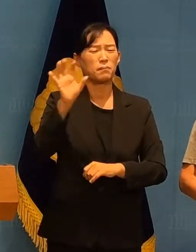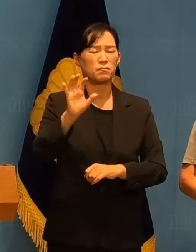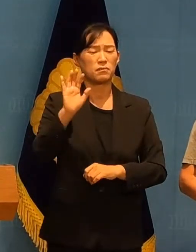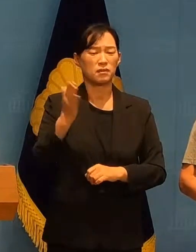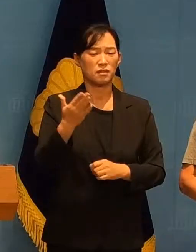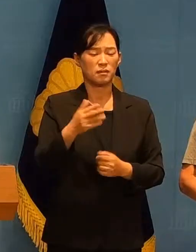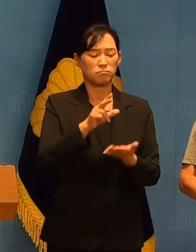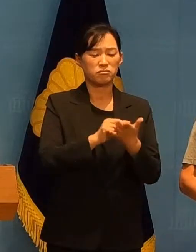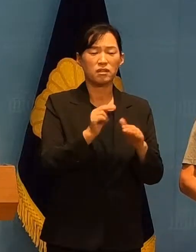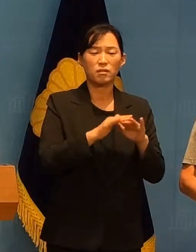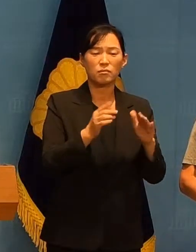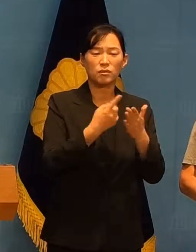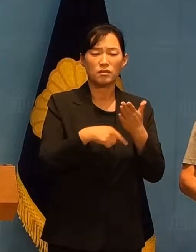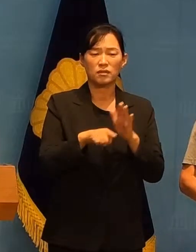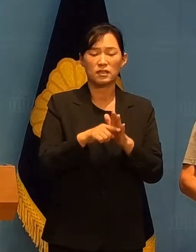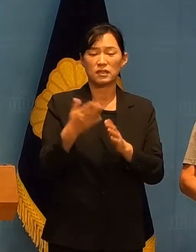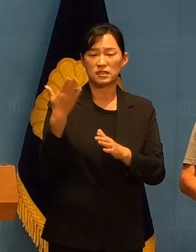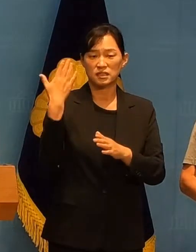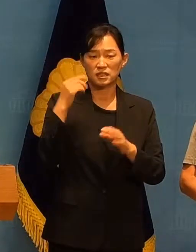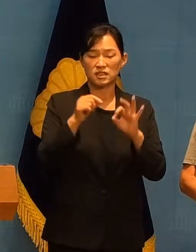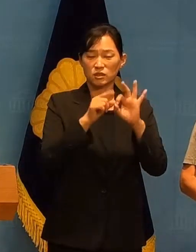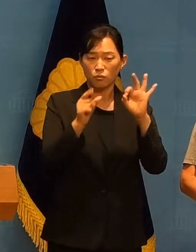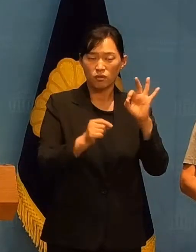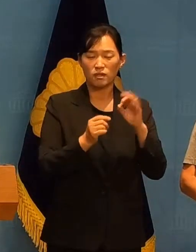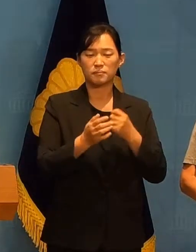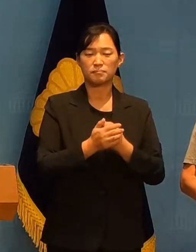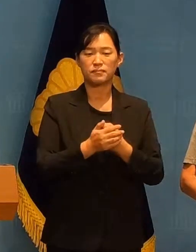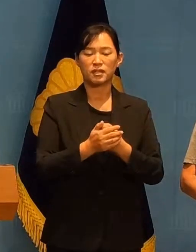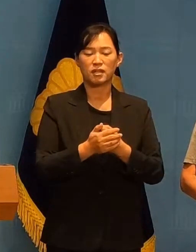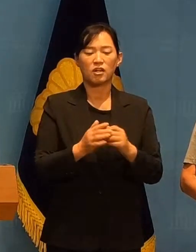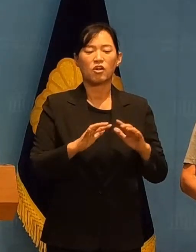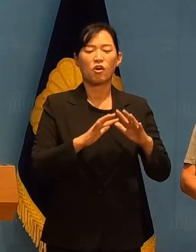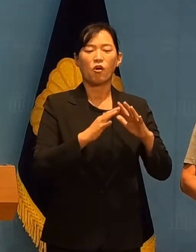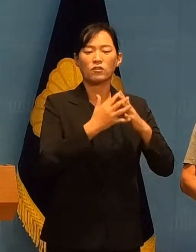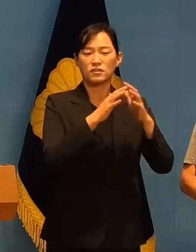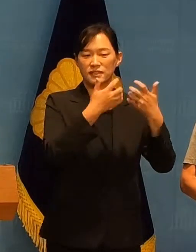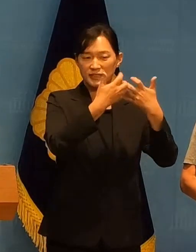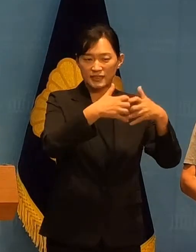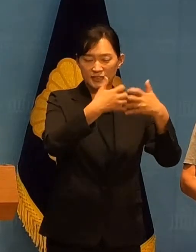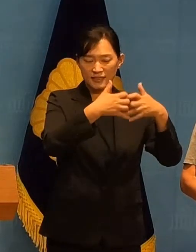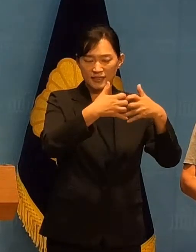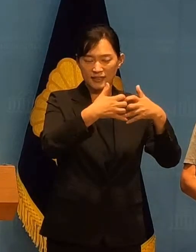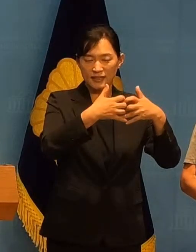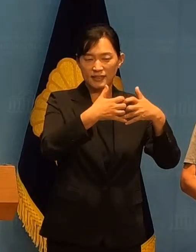지난해 10월 건설기계 임대차 계약서 작성 의무화와 전대금지를 담은